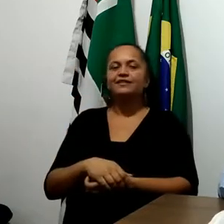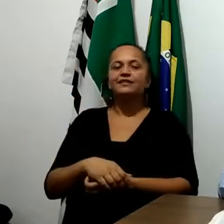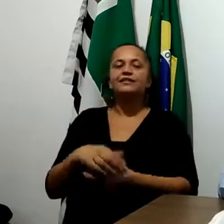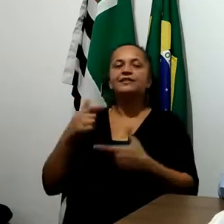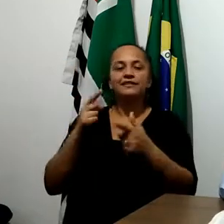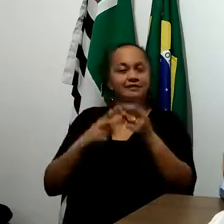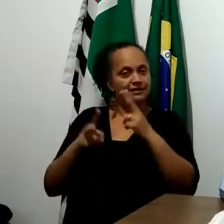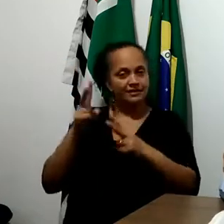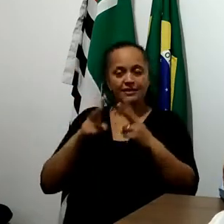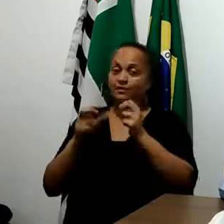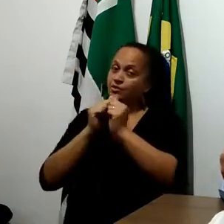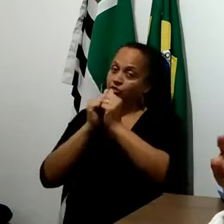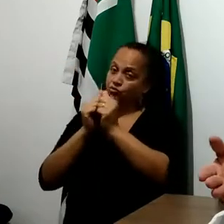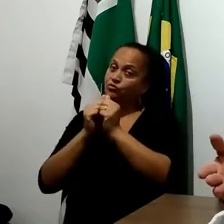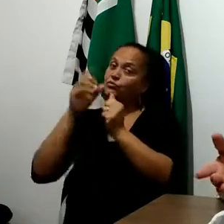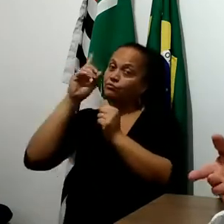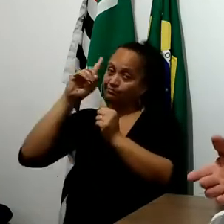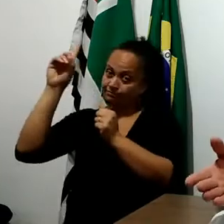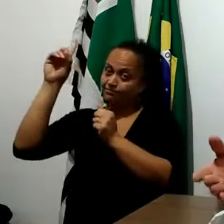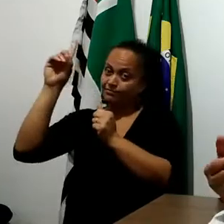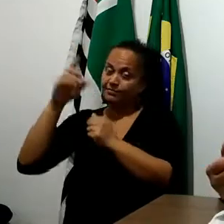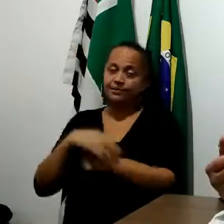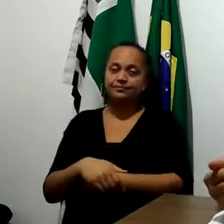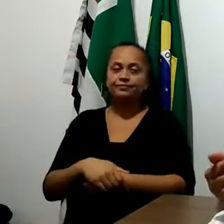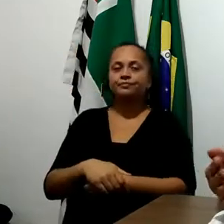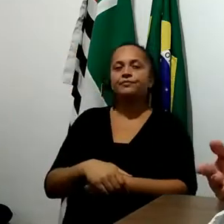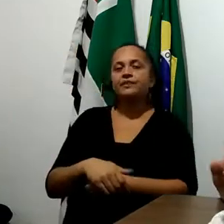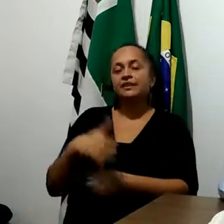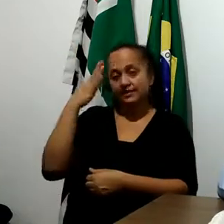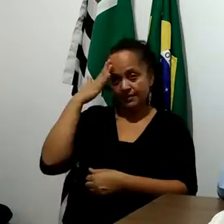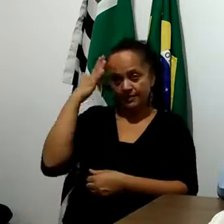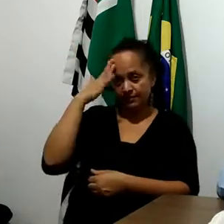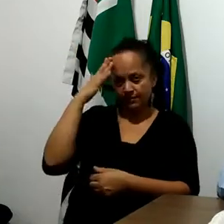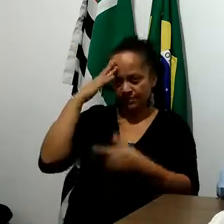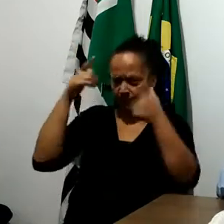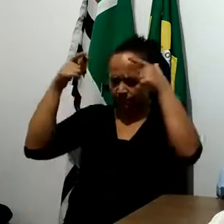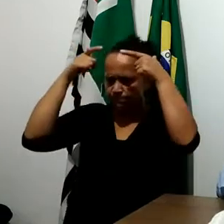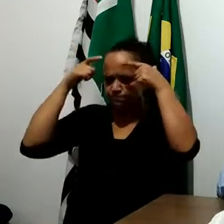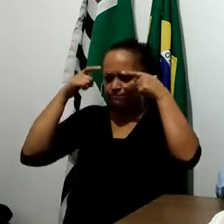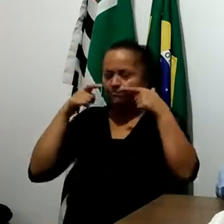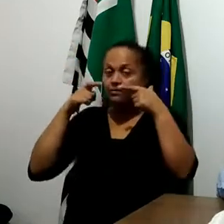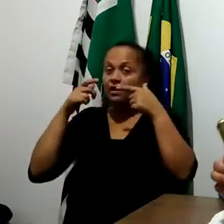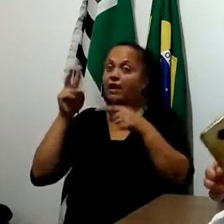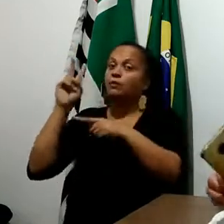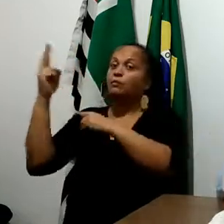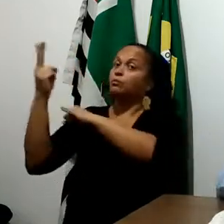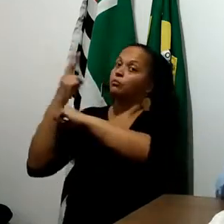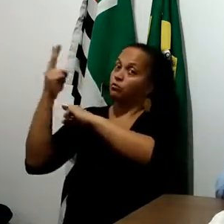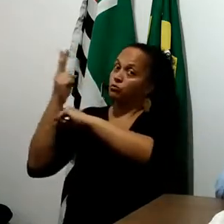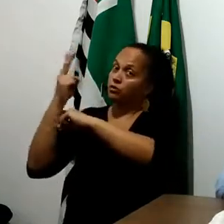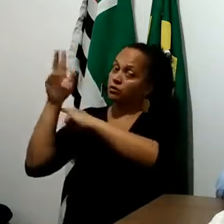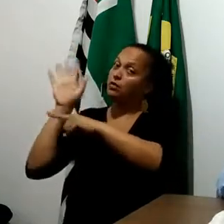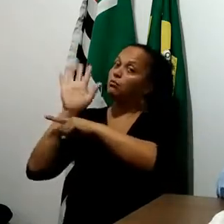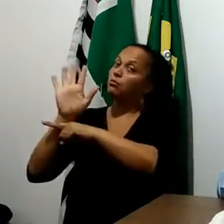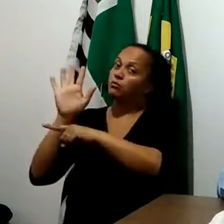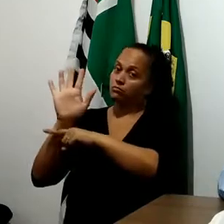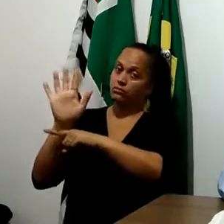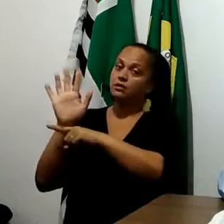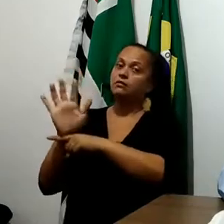de Deus. A gente sabe que a armadura são peças que protegem o